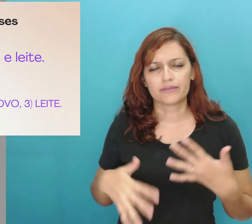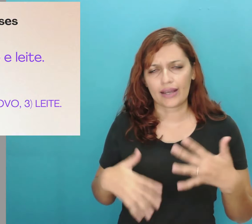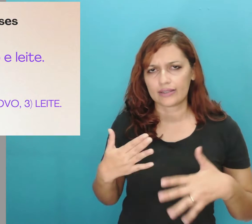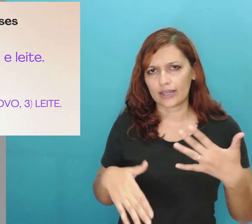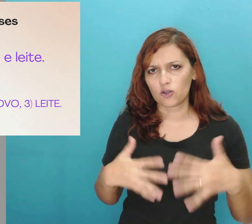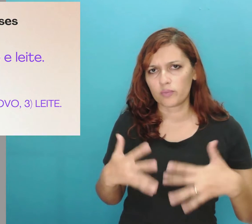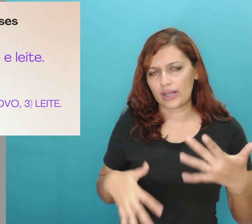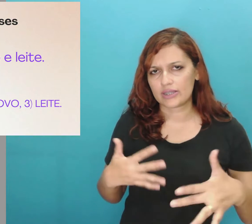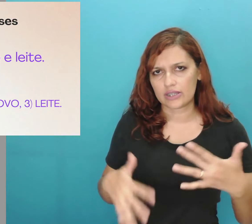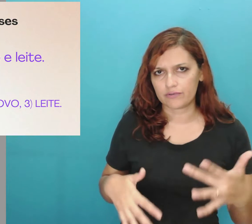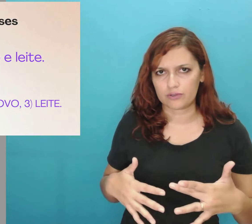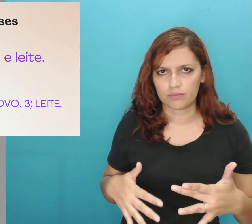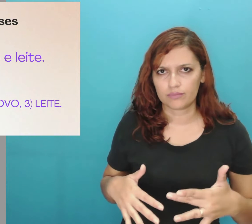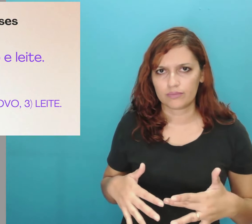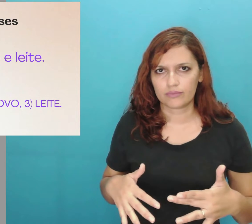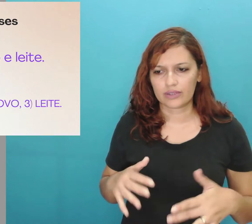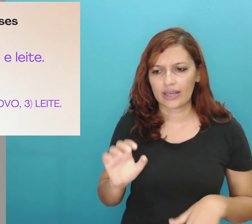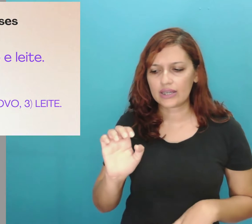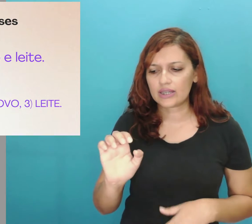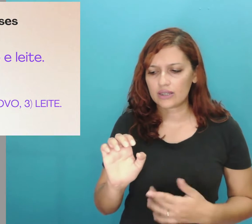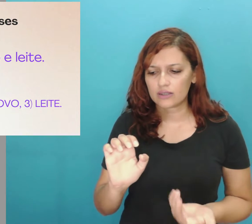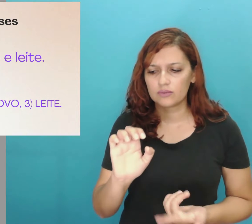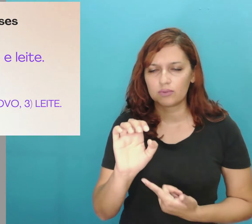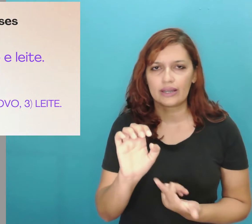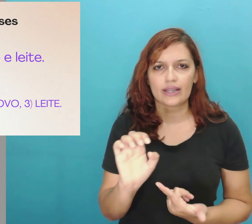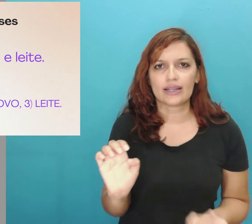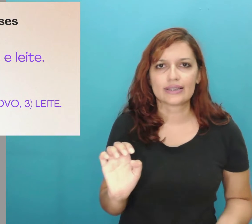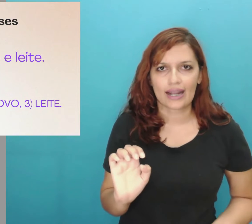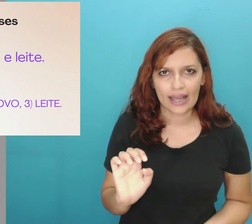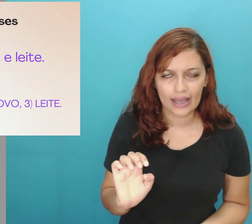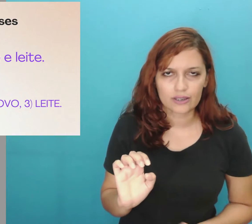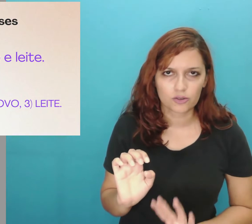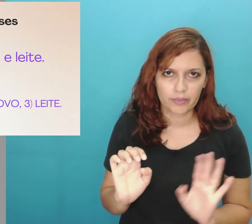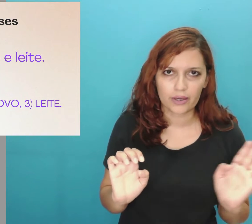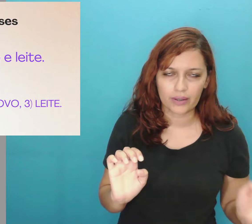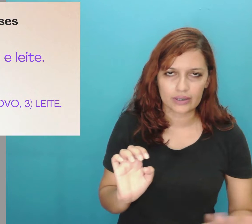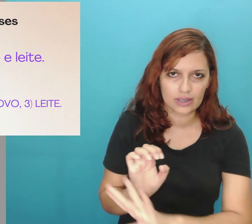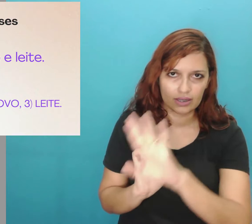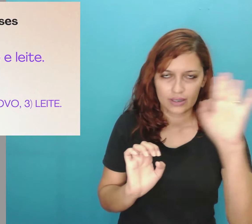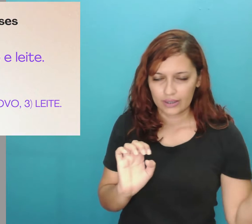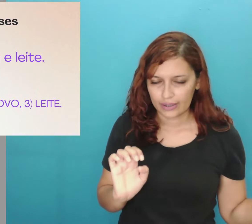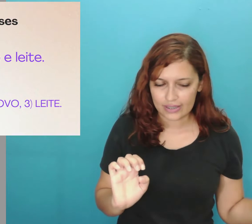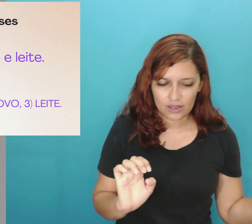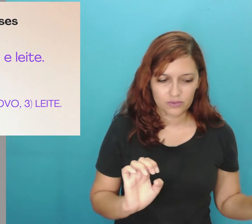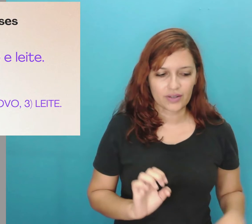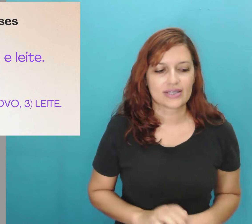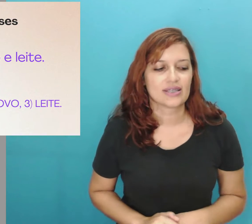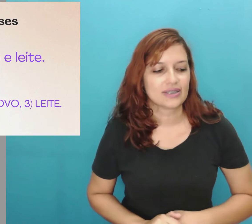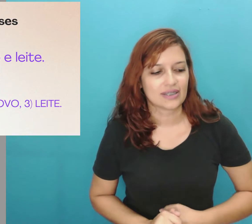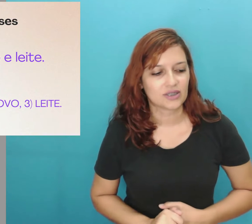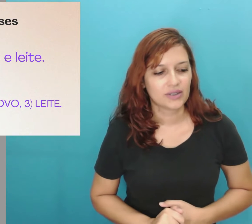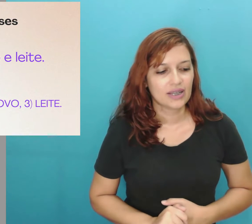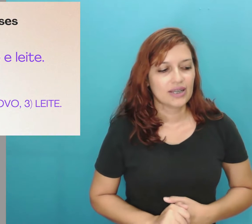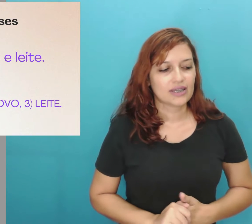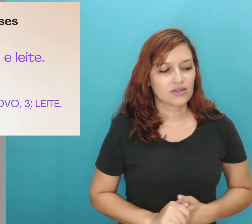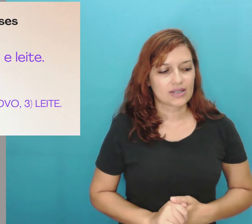até incompreensível. Porque i, o que é que tem a letra E no meio aí dessa conversa, entendeu? Então,